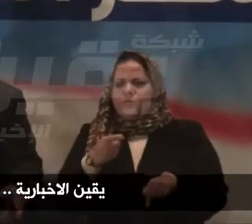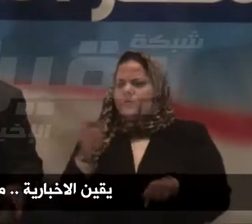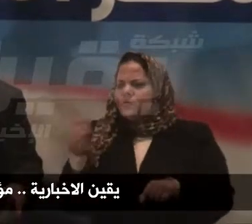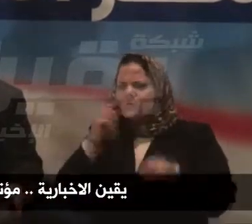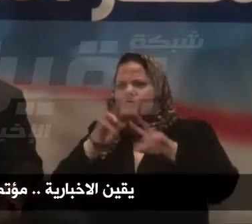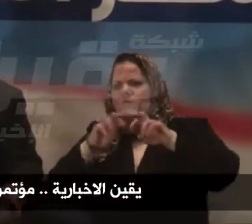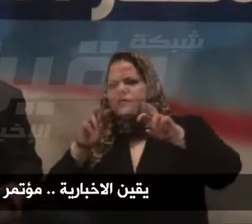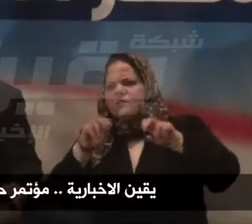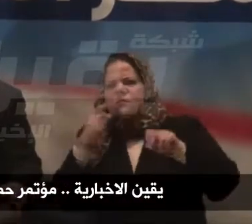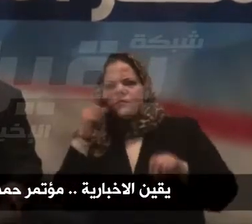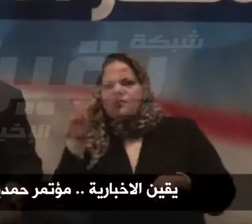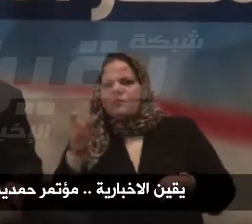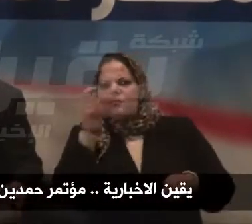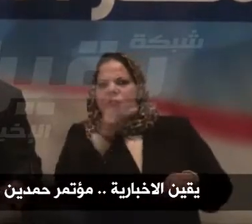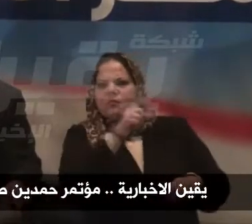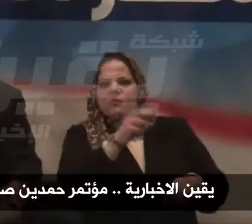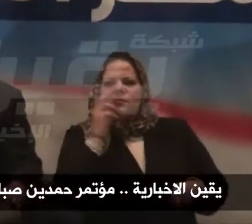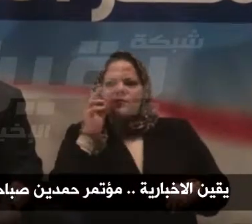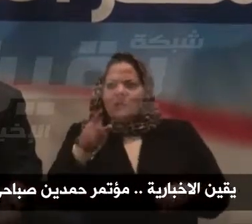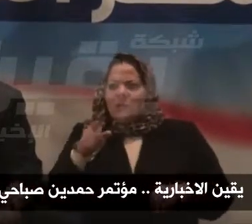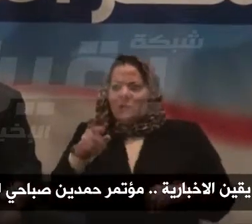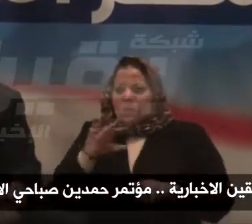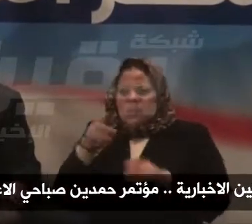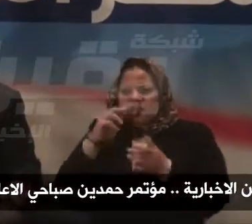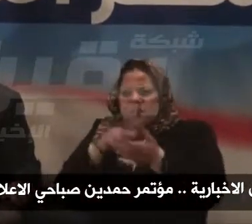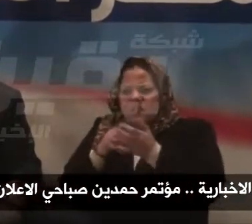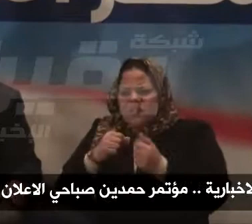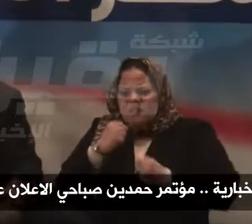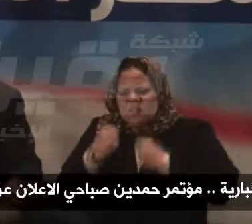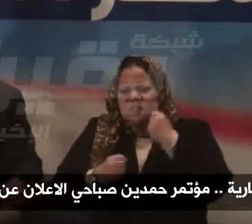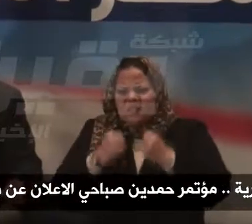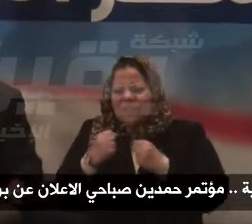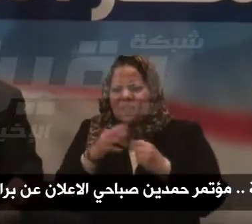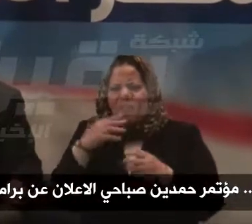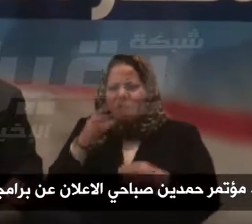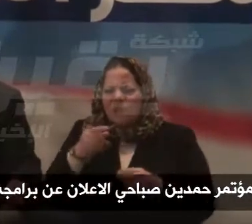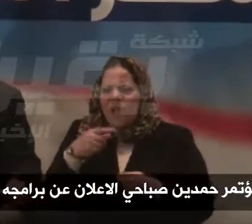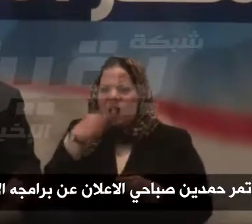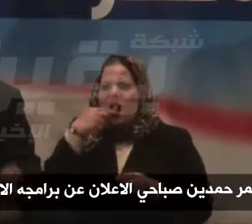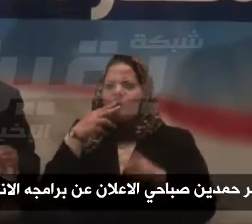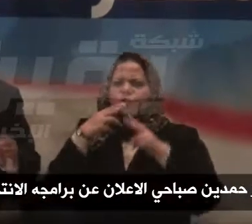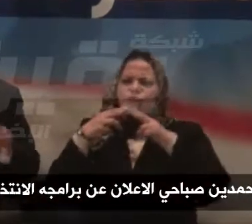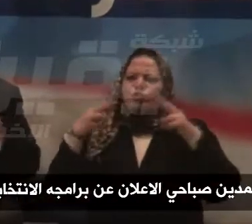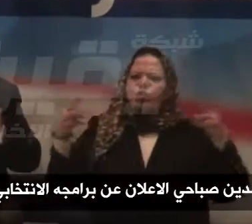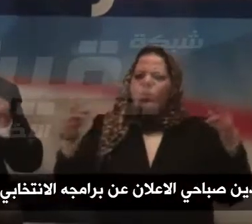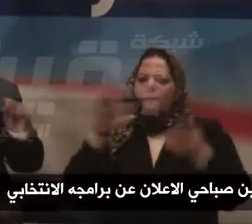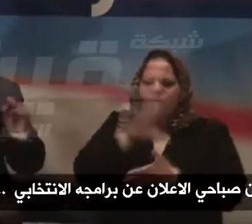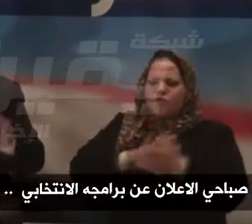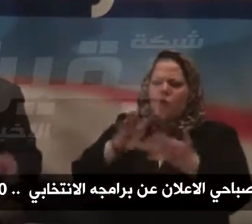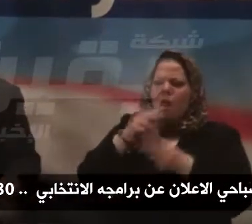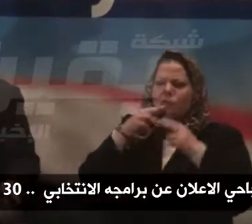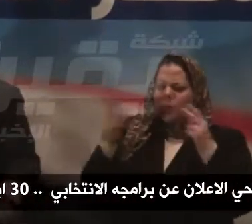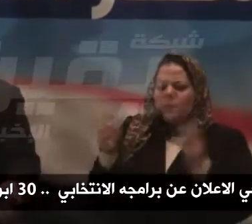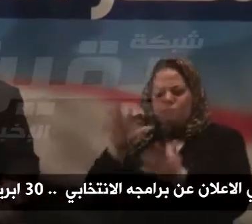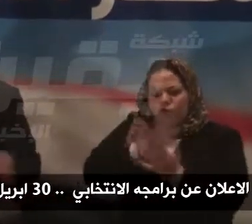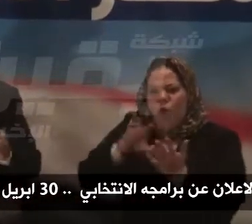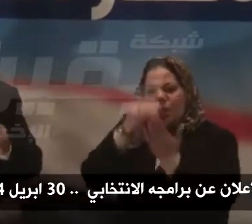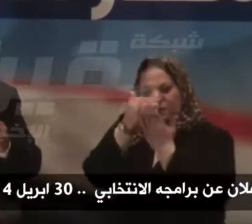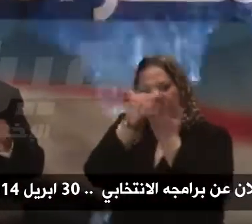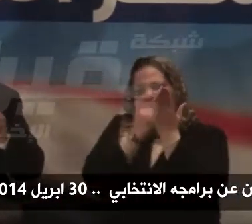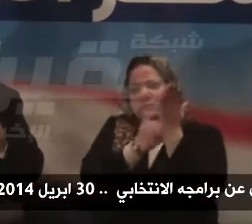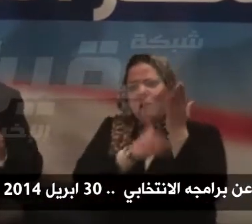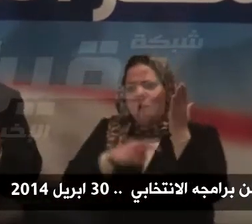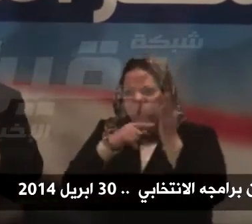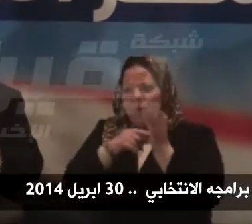اكتشفت إن الناس دي على قد ما بتقدر بتقلل الكلام في موضوع المشكلة. أنا عندي مشكلة فلانية